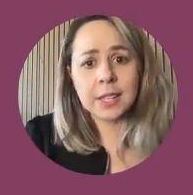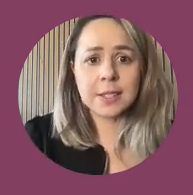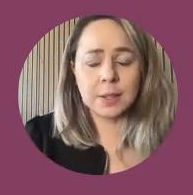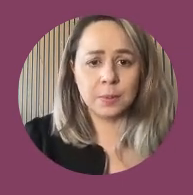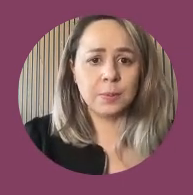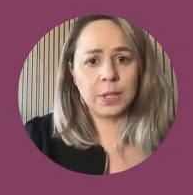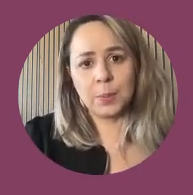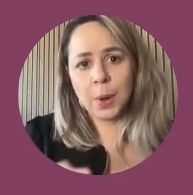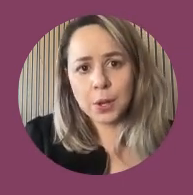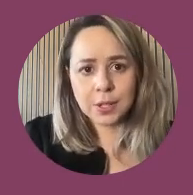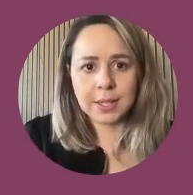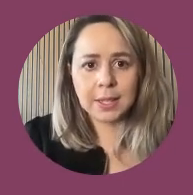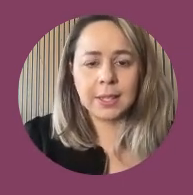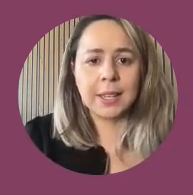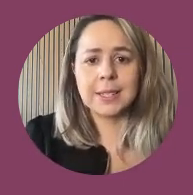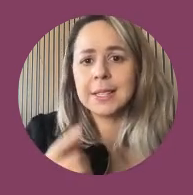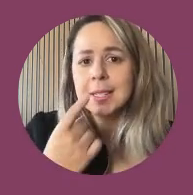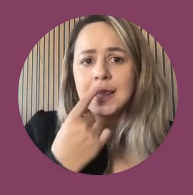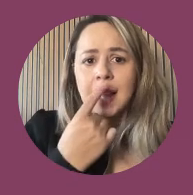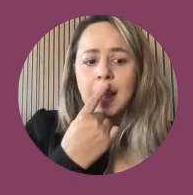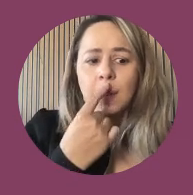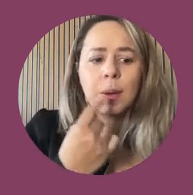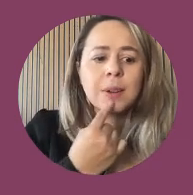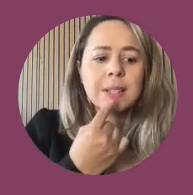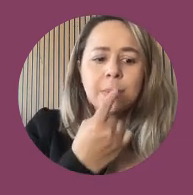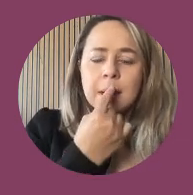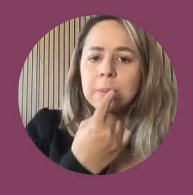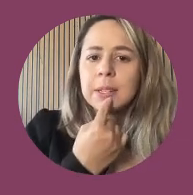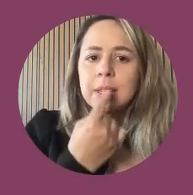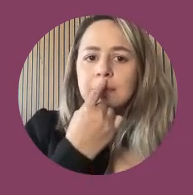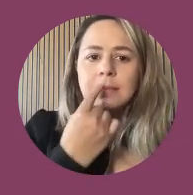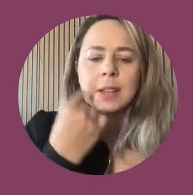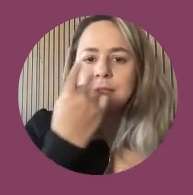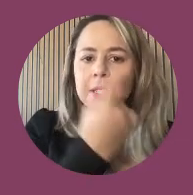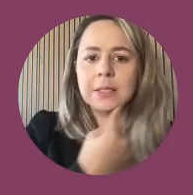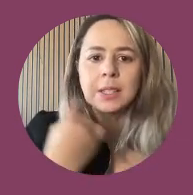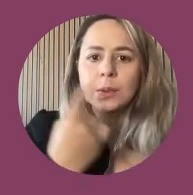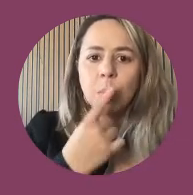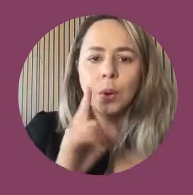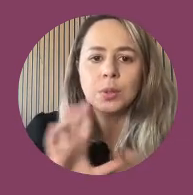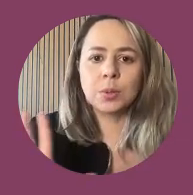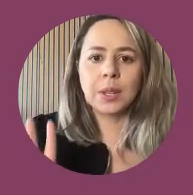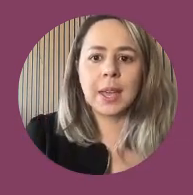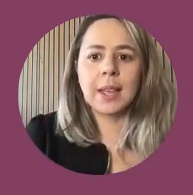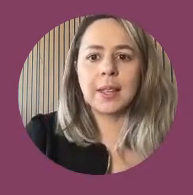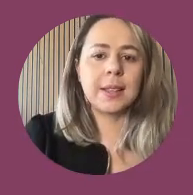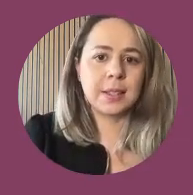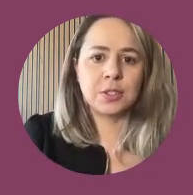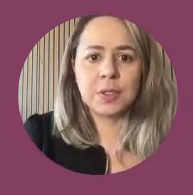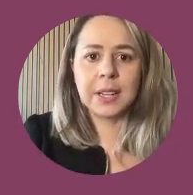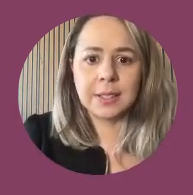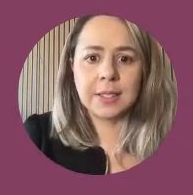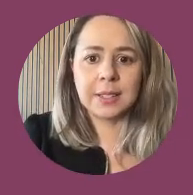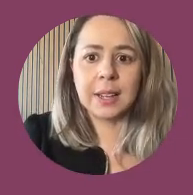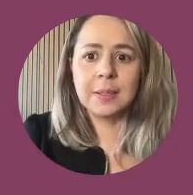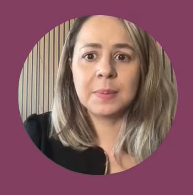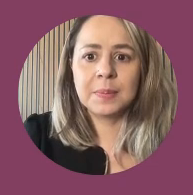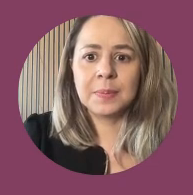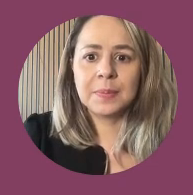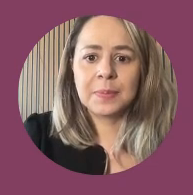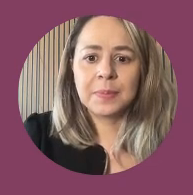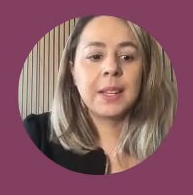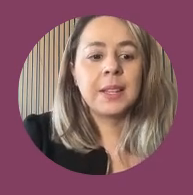de variação, que pode ser que tenha. Às vezes é uma coisa mínima que tá fazendo aqui no rosto que é essa diferença,